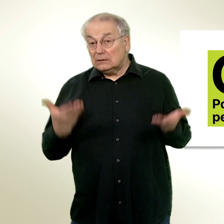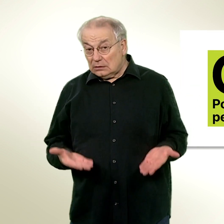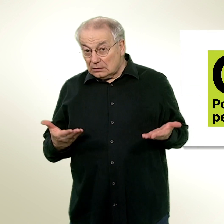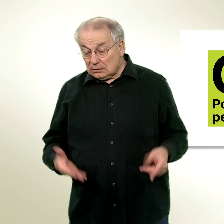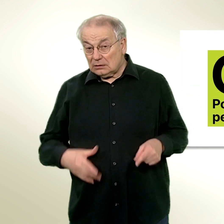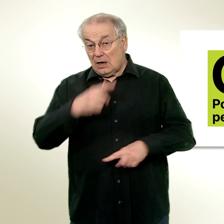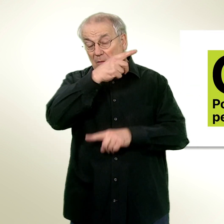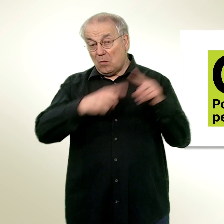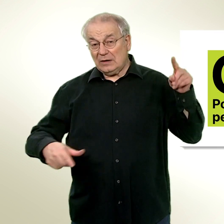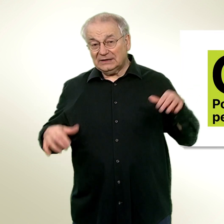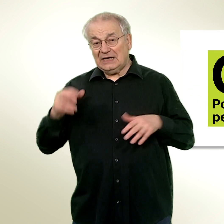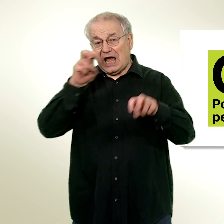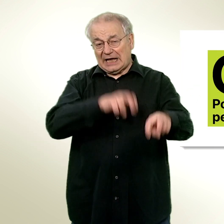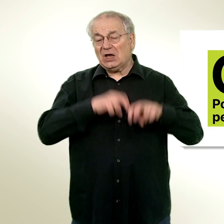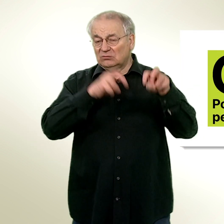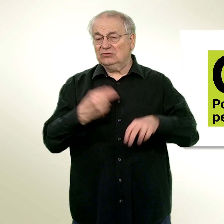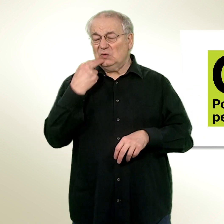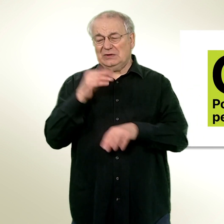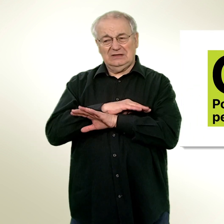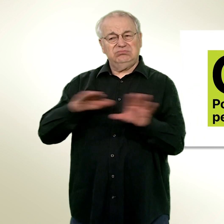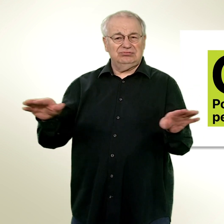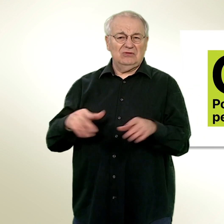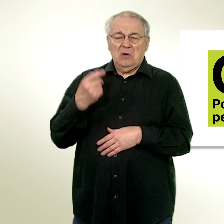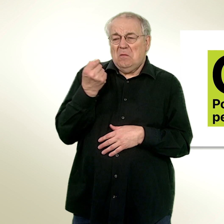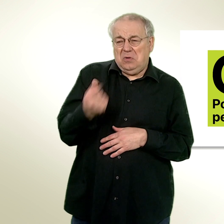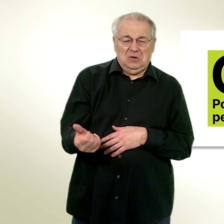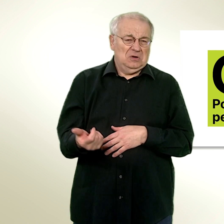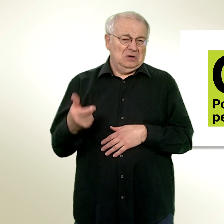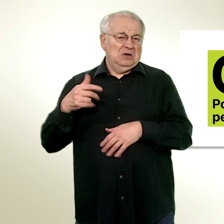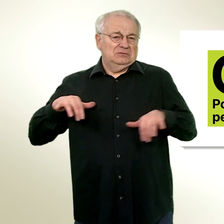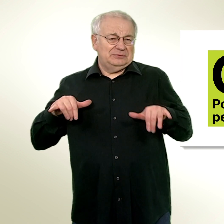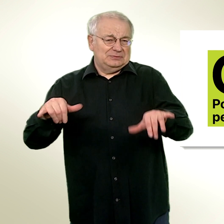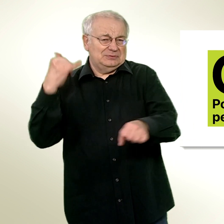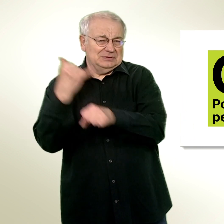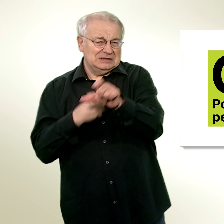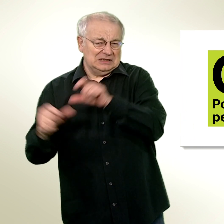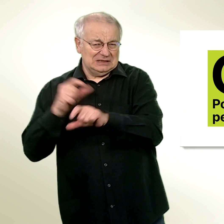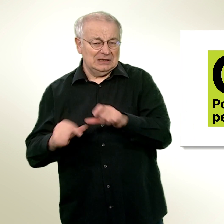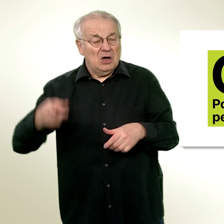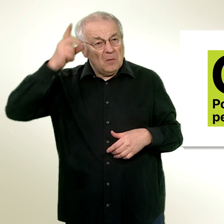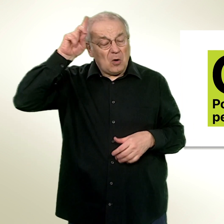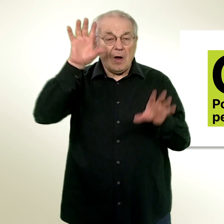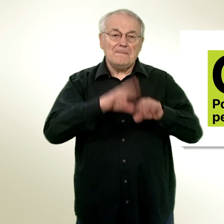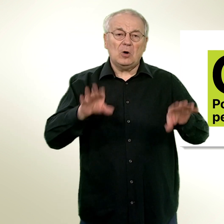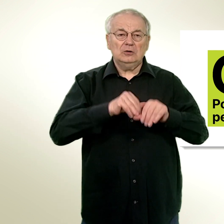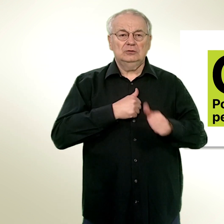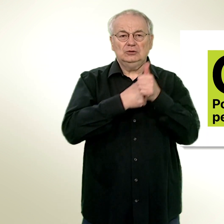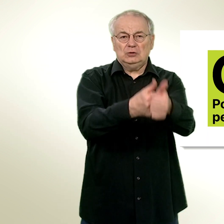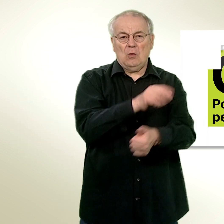de la moitié des agriculteurs n'utilisent pas ou presque pas de pesticides de synthèse, parce qu'ils produisent selon les normes bio